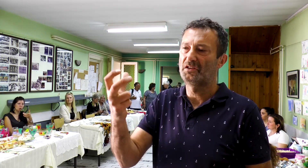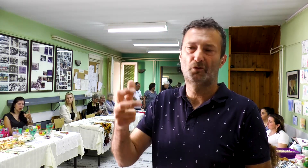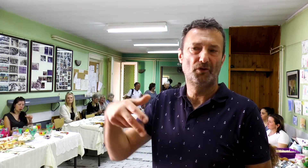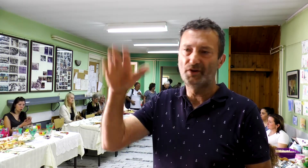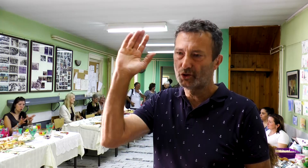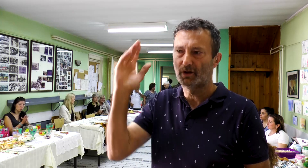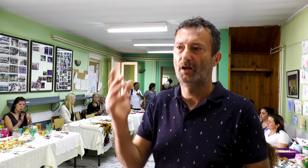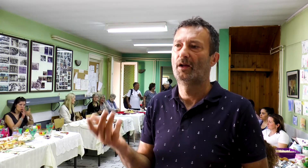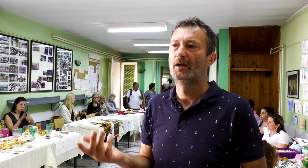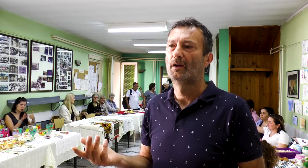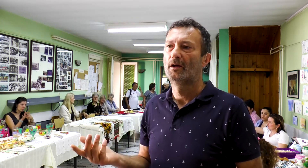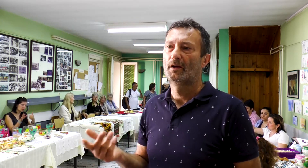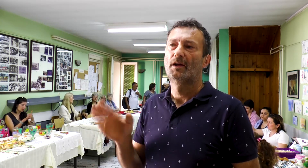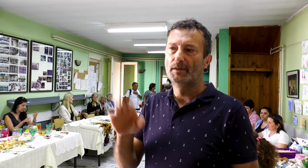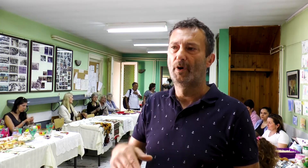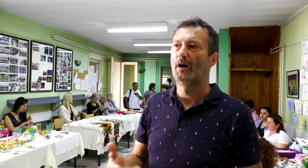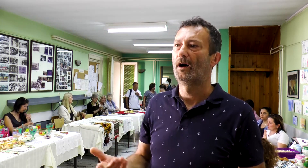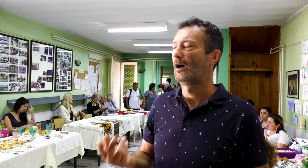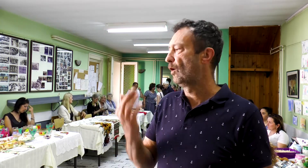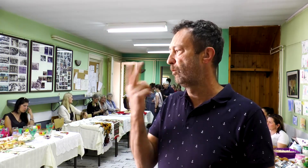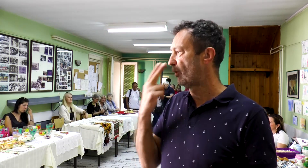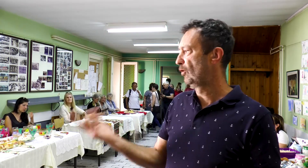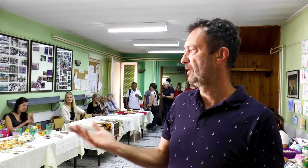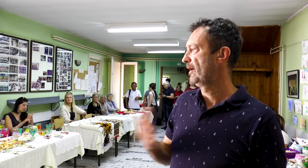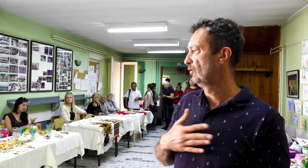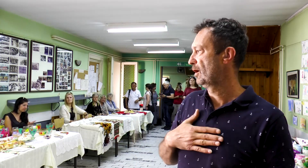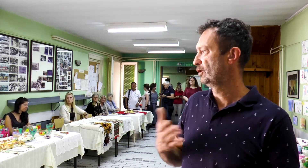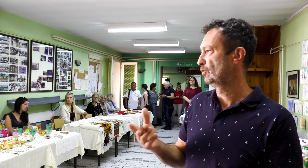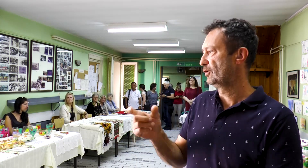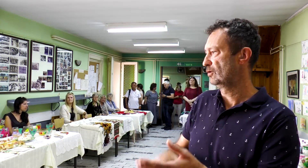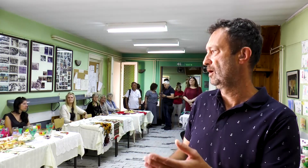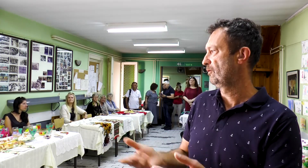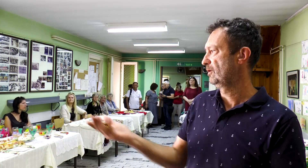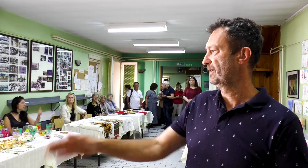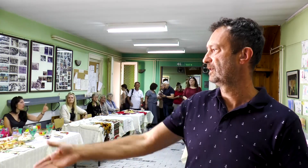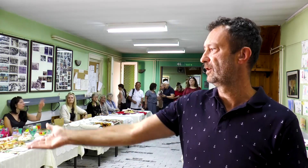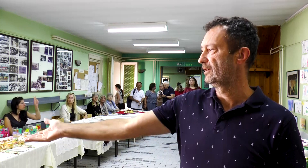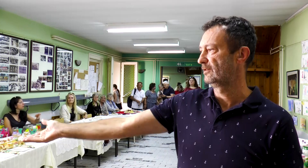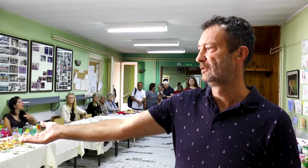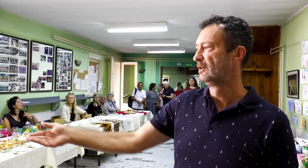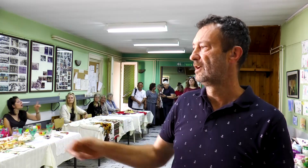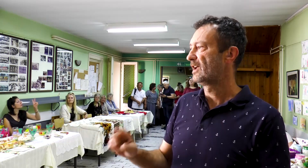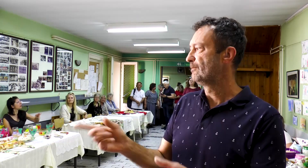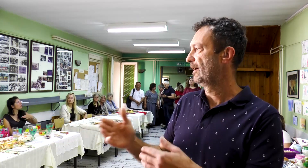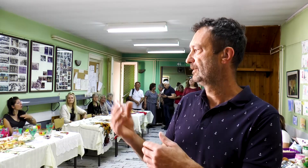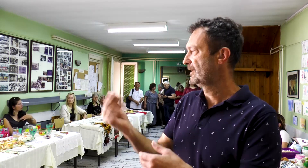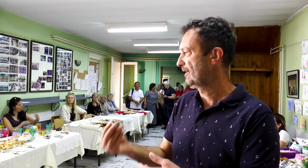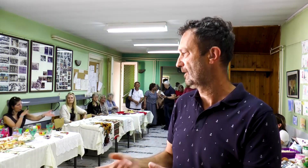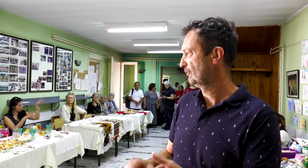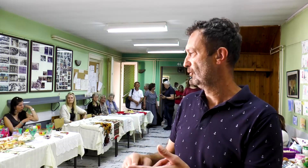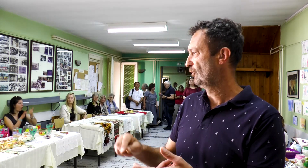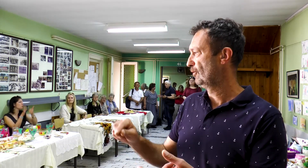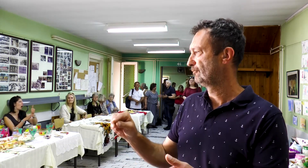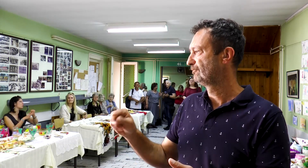članova, preko 300. Imamo, mislim, kad pogledate, naši članovi su